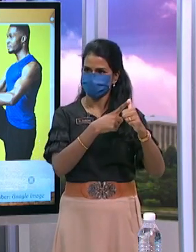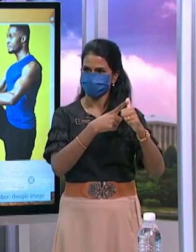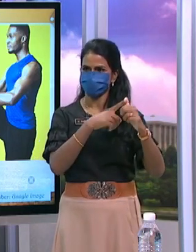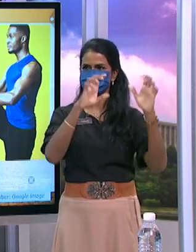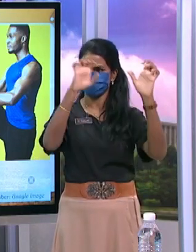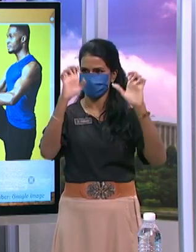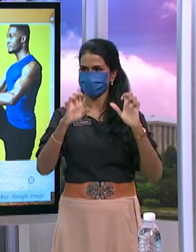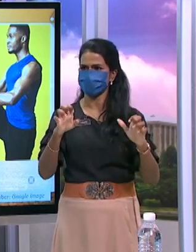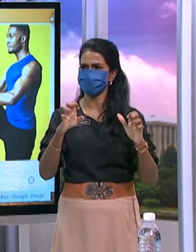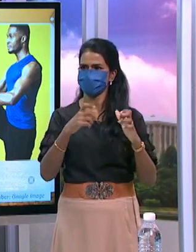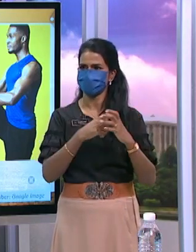Satu, senaman,